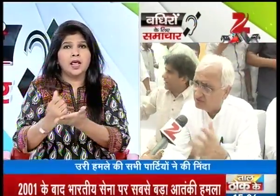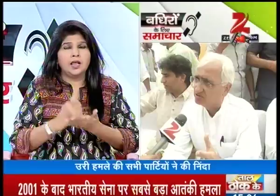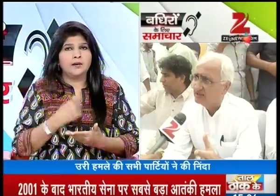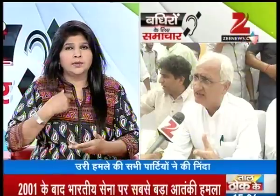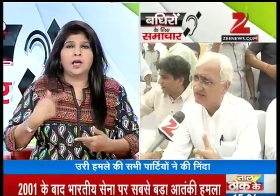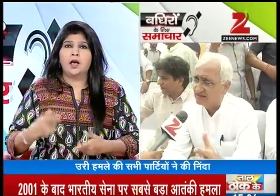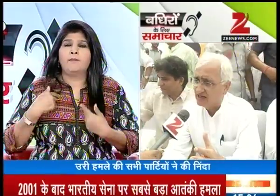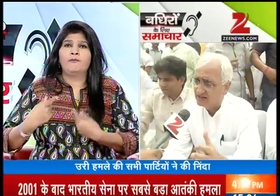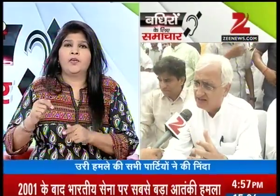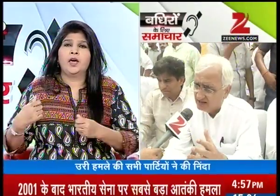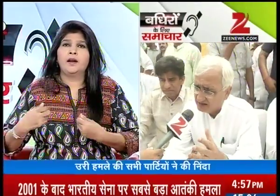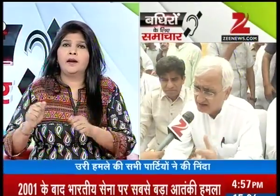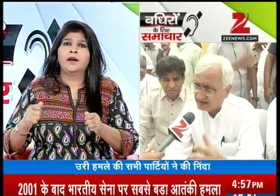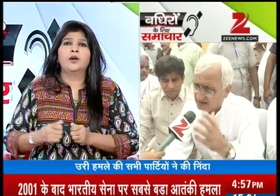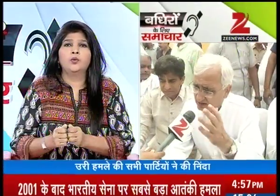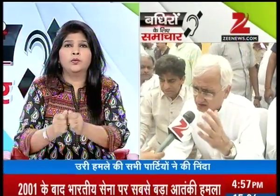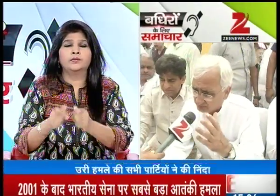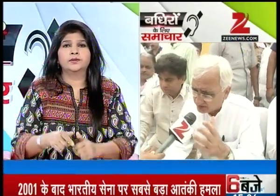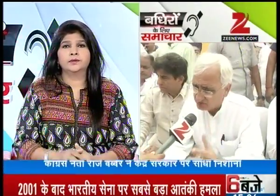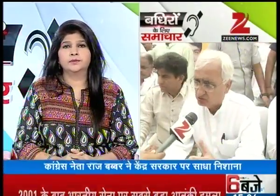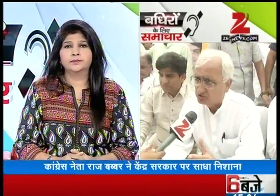हम सहयोग देने के लिए तैयार हैं।